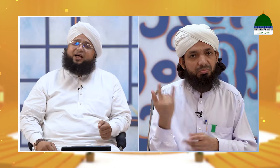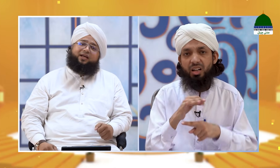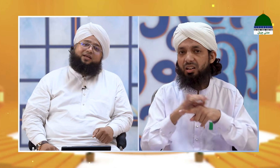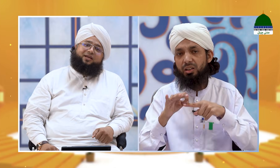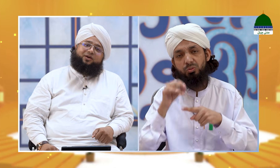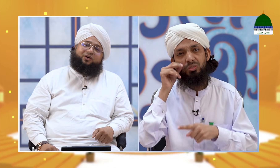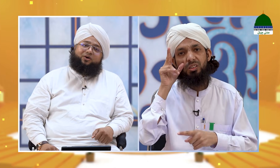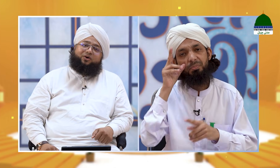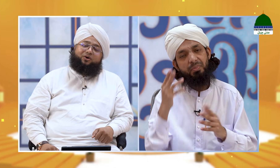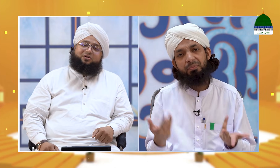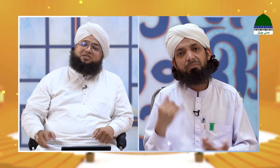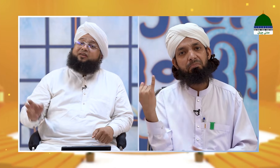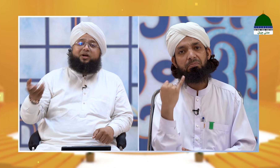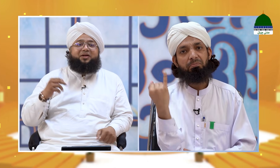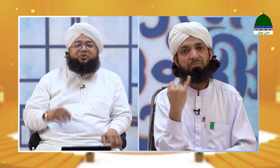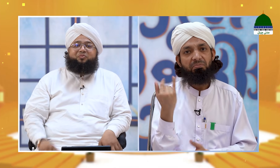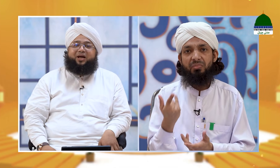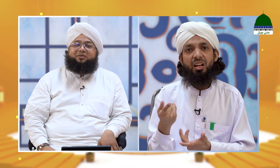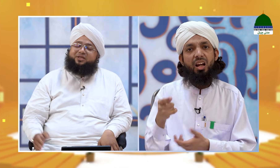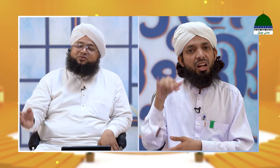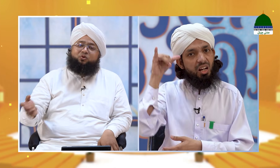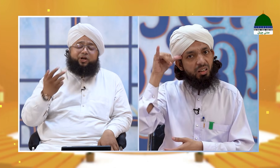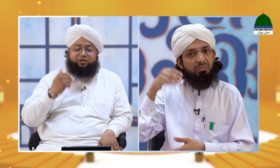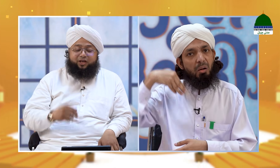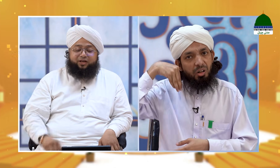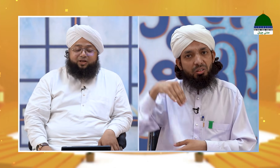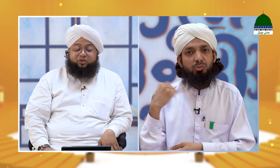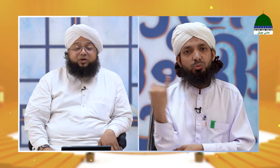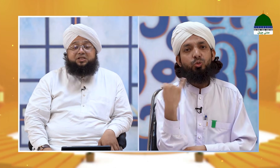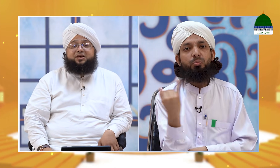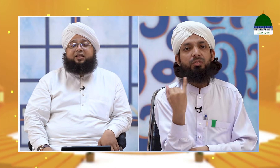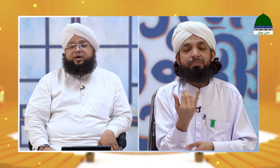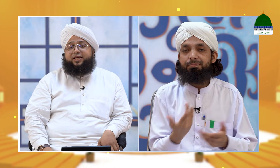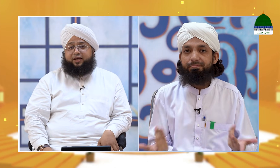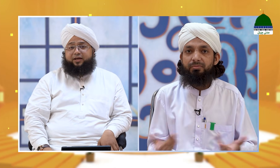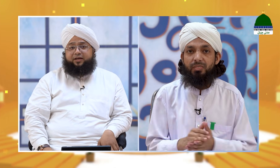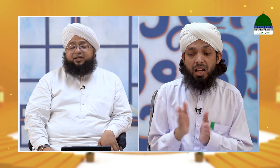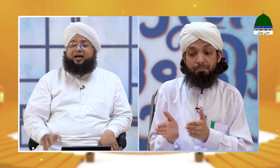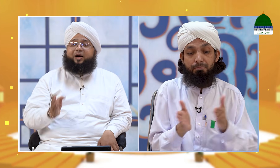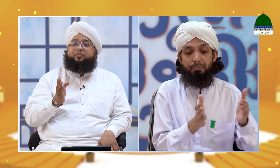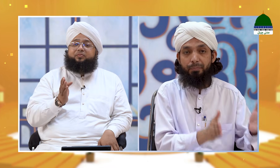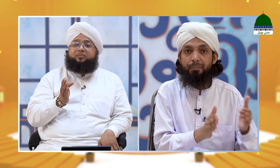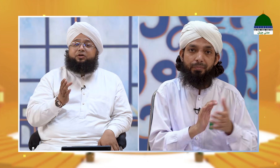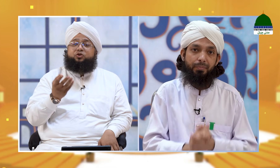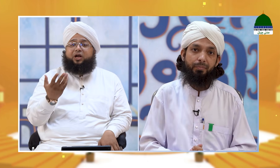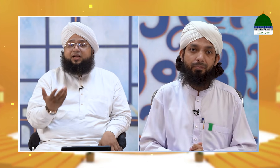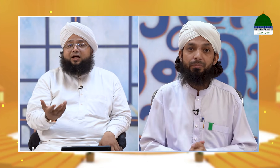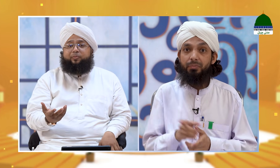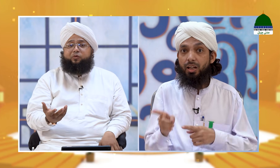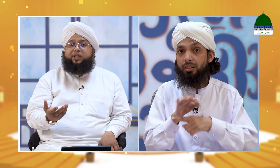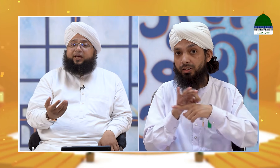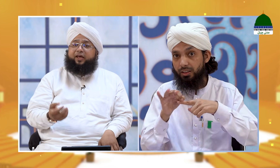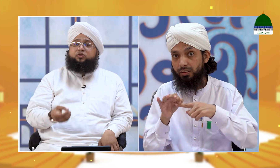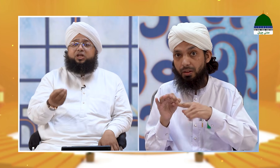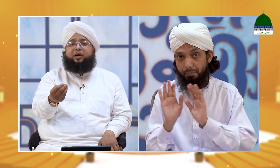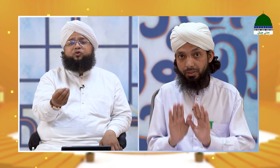کو جاگنا ہے اور جانور لے کر گھومنا ہے، بس گھوم رہے ہوتے ہیں۔ تو اس سے زیادہ بہتر ہے کہ آپ یہ جو رات آپ